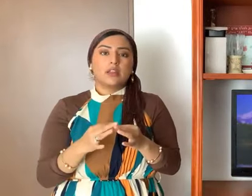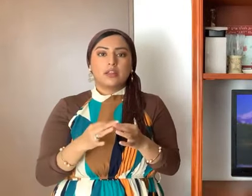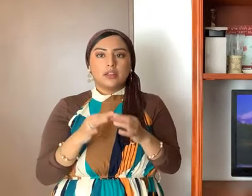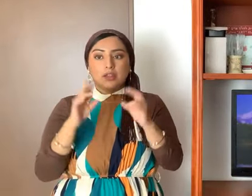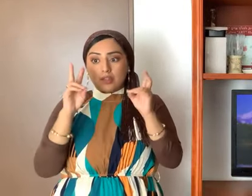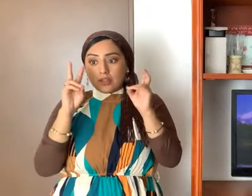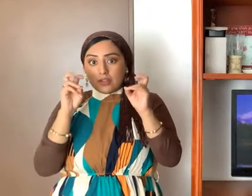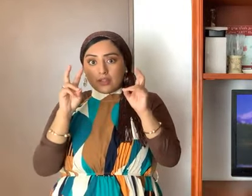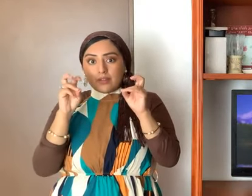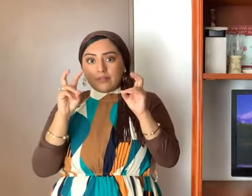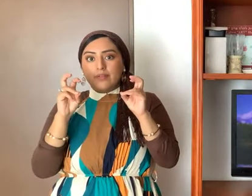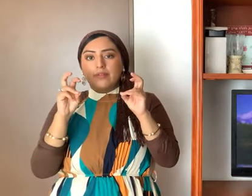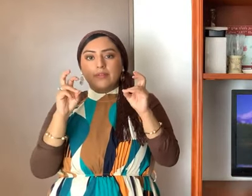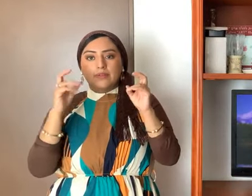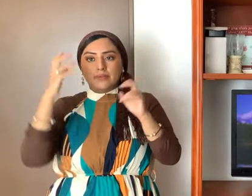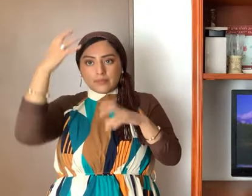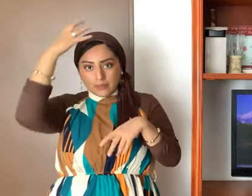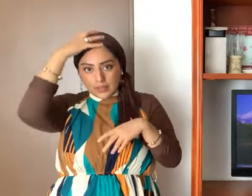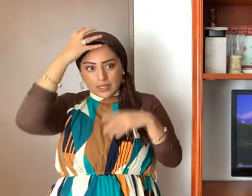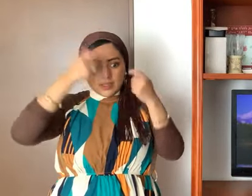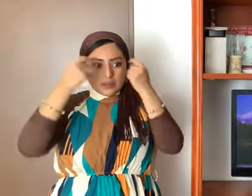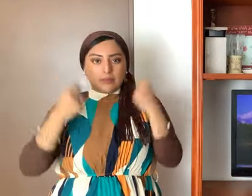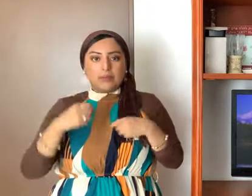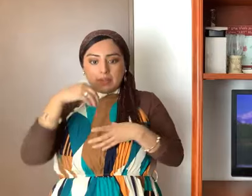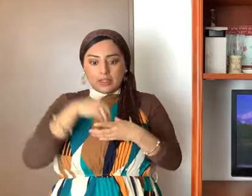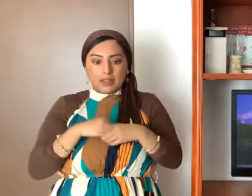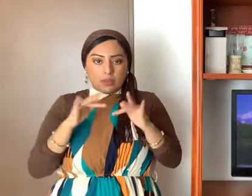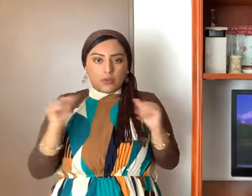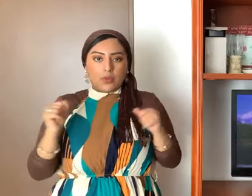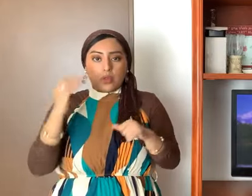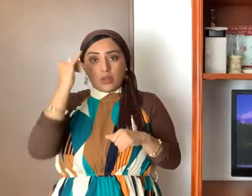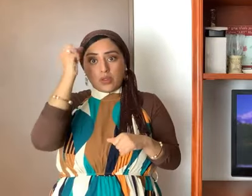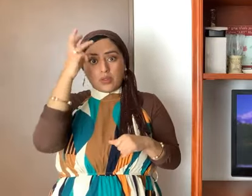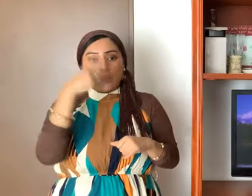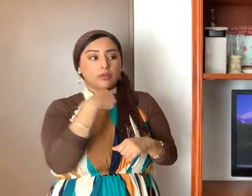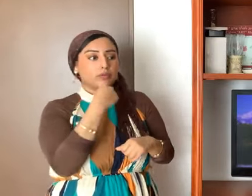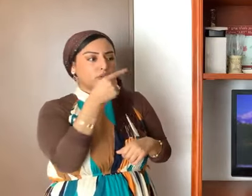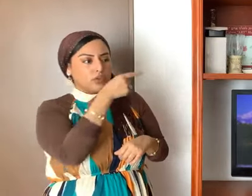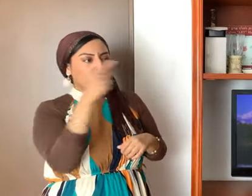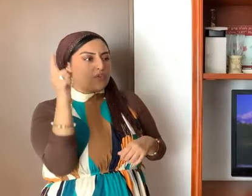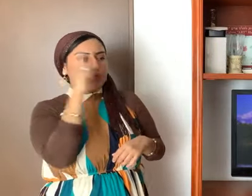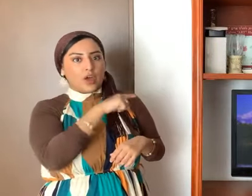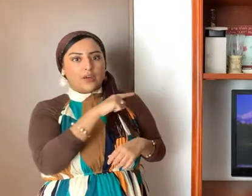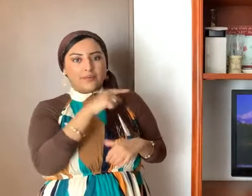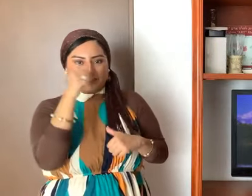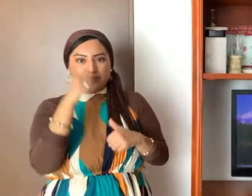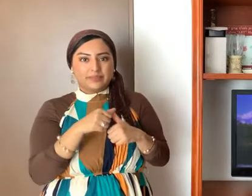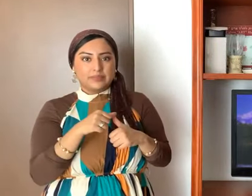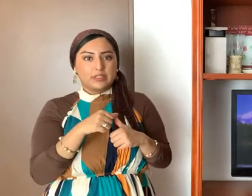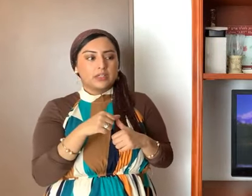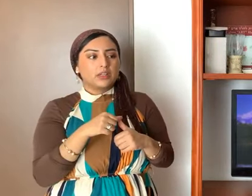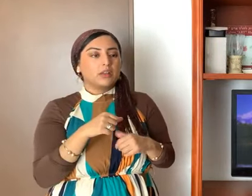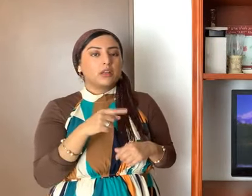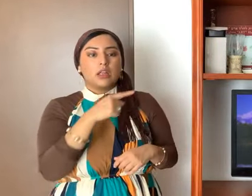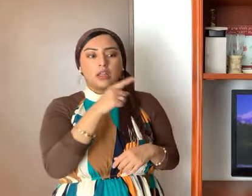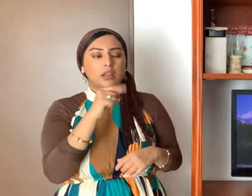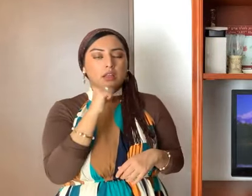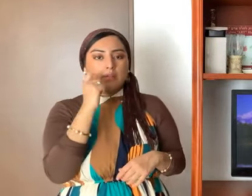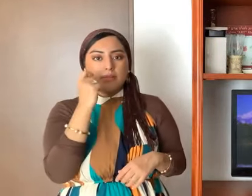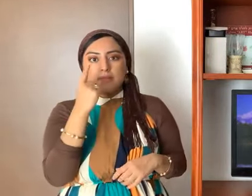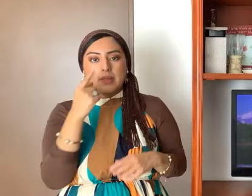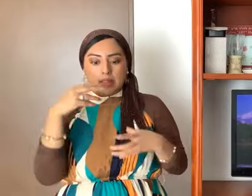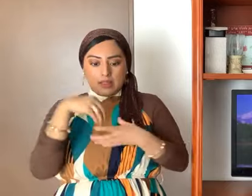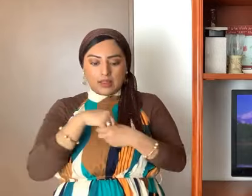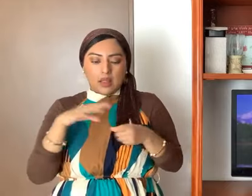disfrazados con kipa y con talit, están vacíos. Por eso Yahshua les decía sepulcros blanqueados, porque no entendían, estaban llenos